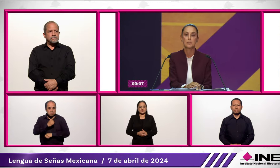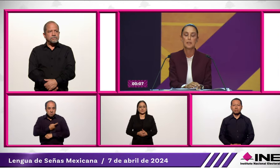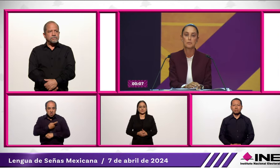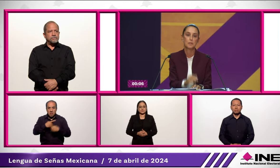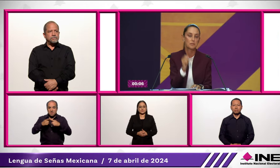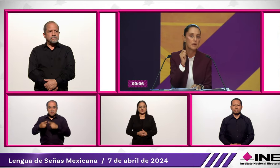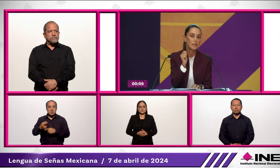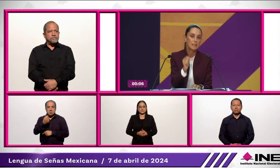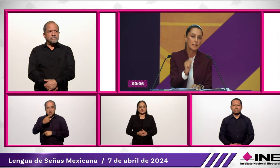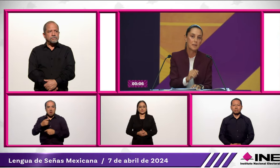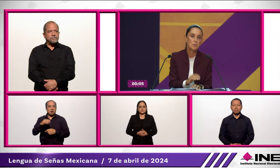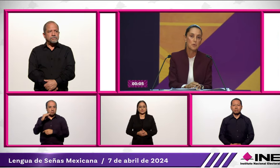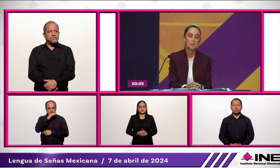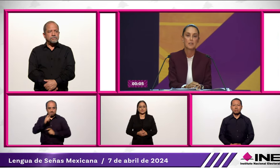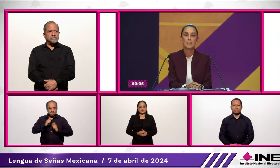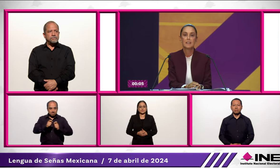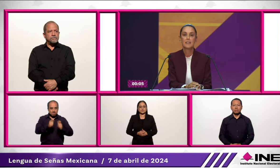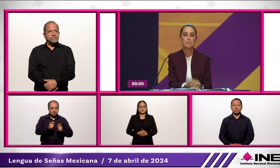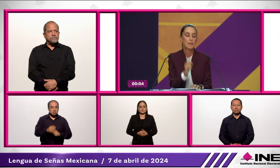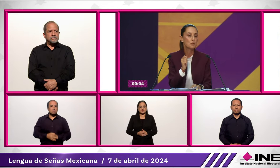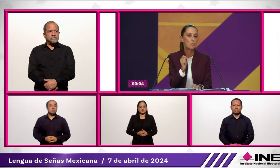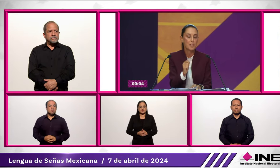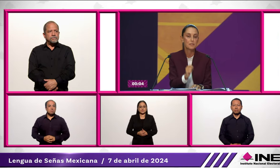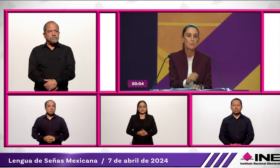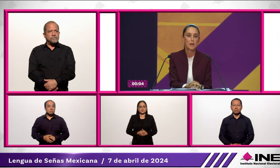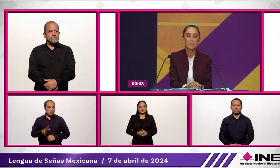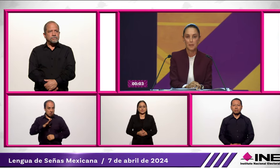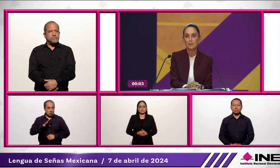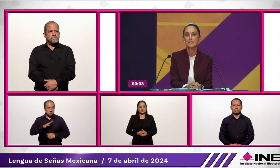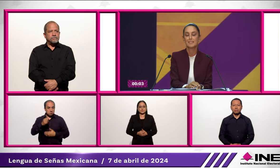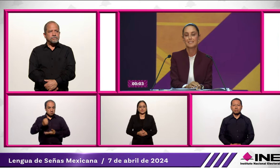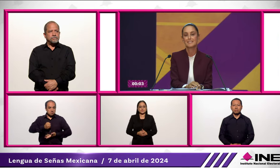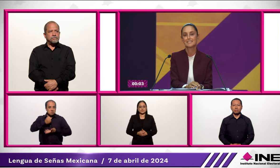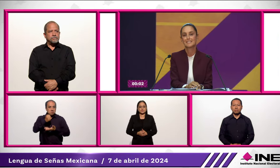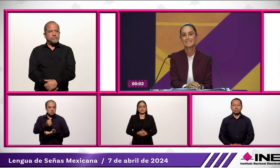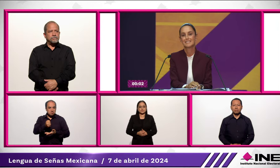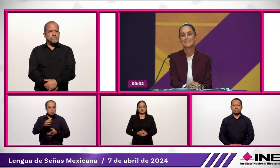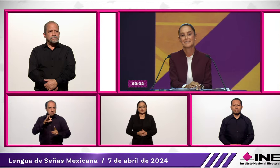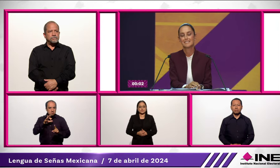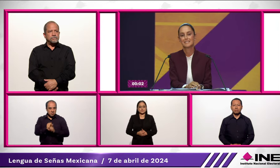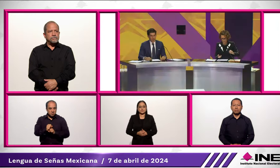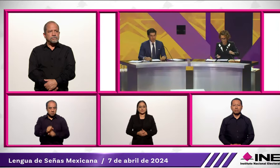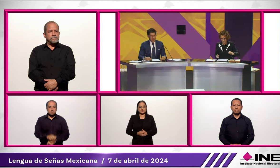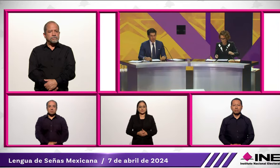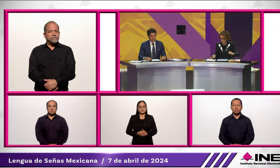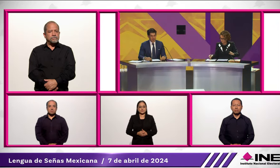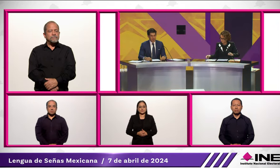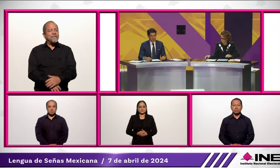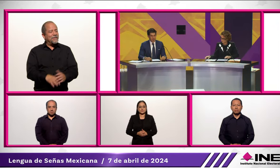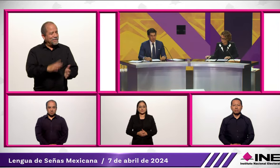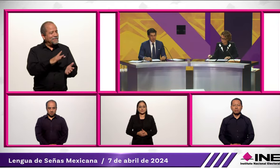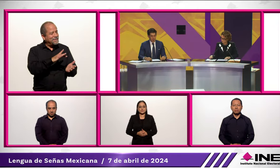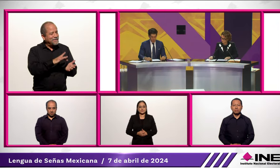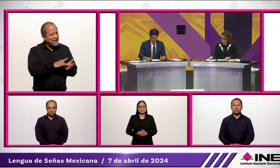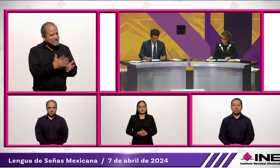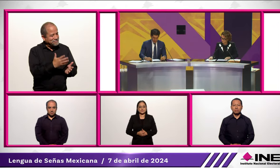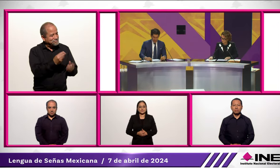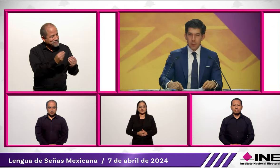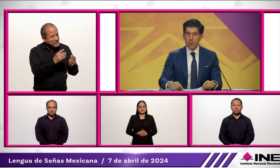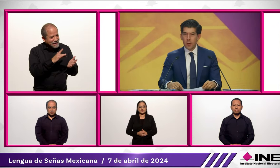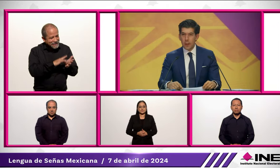medicamentos gratuitos. Tenemos el presupuesto para poderlo hacer. Gracias, muchas gracias, candidata Claudia